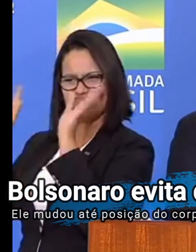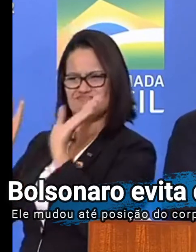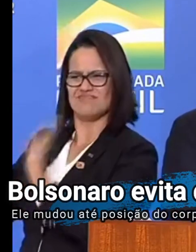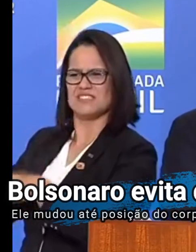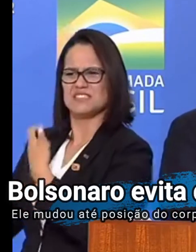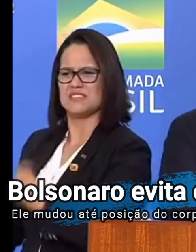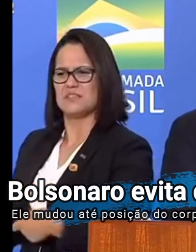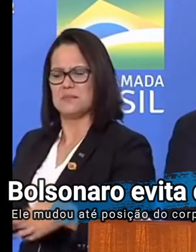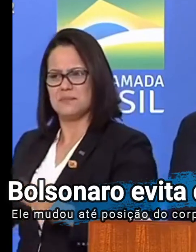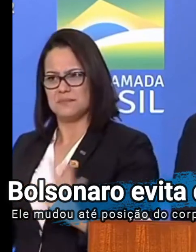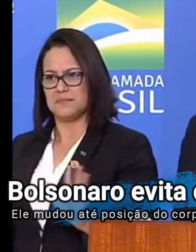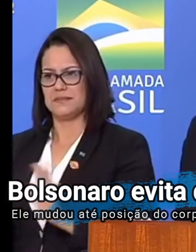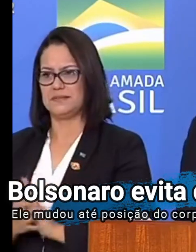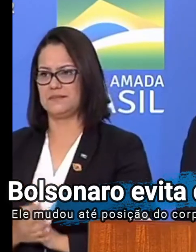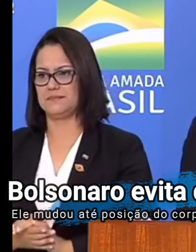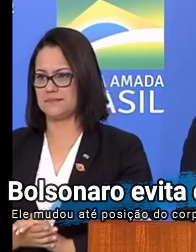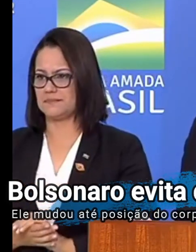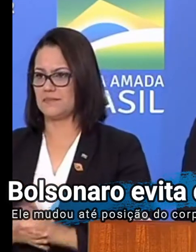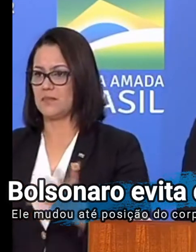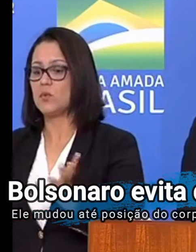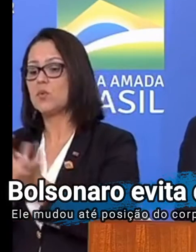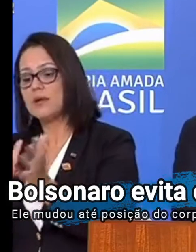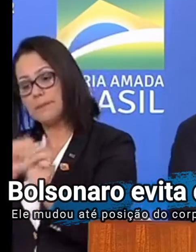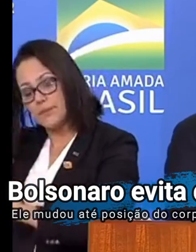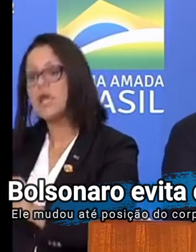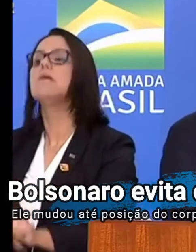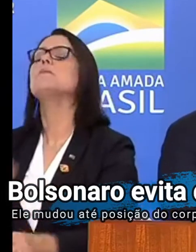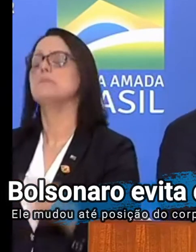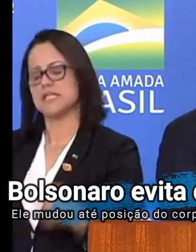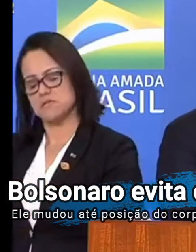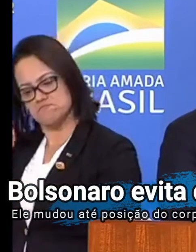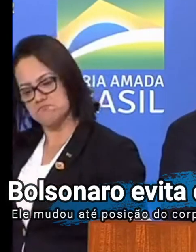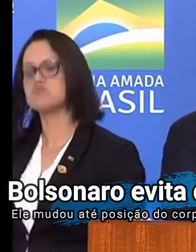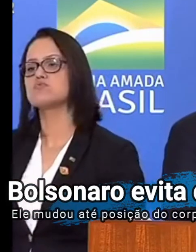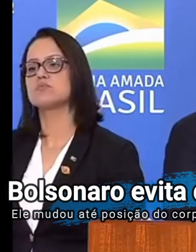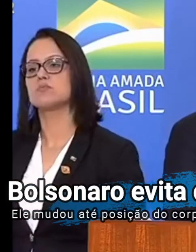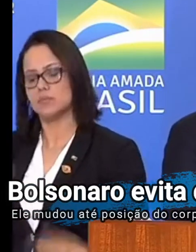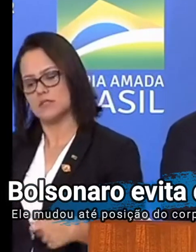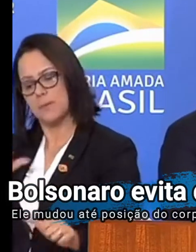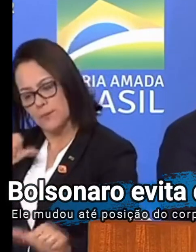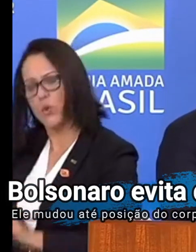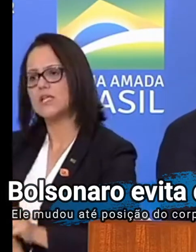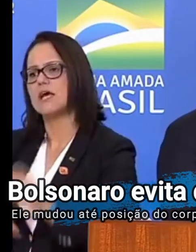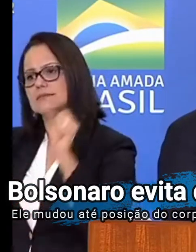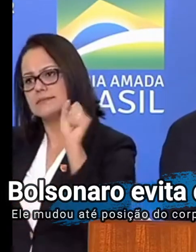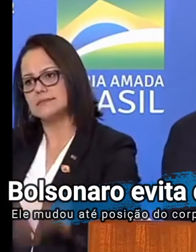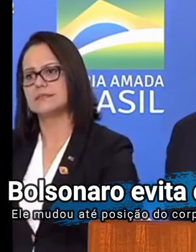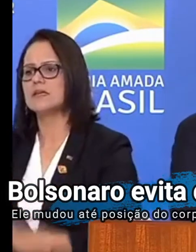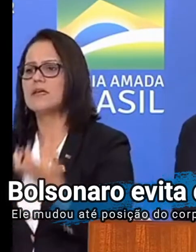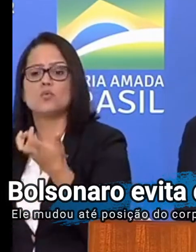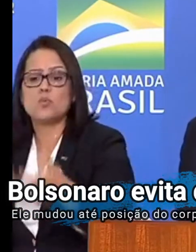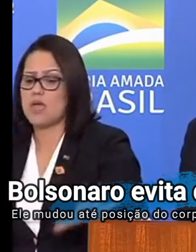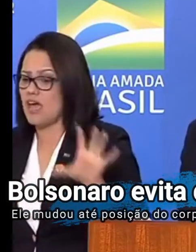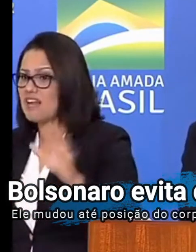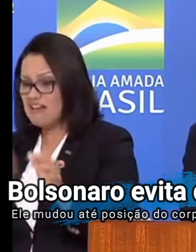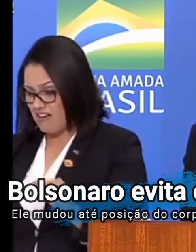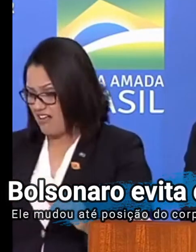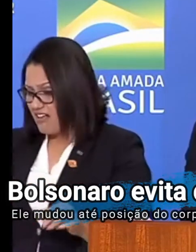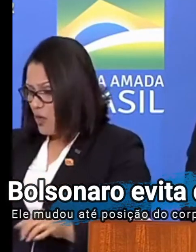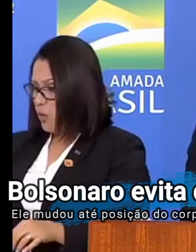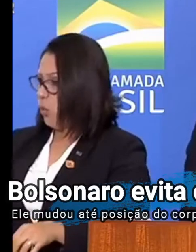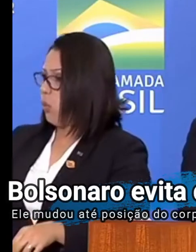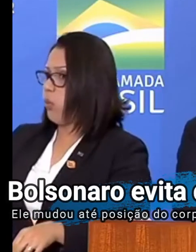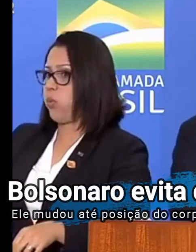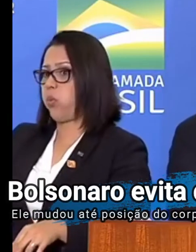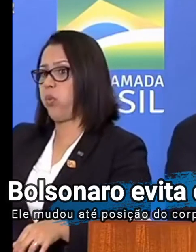de certa forma militarização tem que impor ter que mudar porque ela não queremos a garotada crença e vai ser